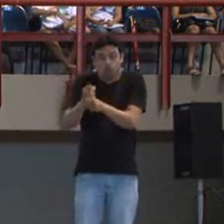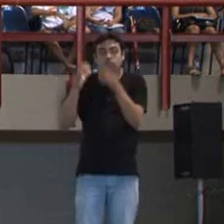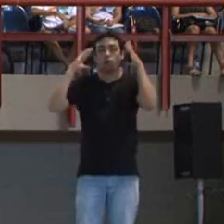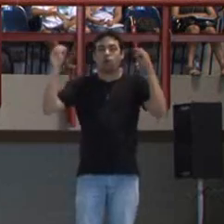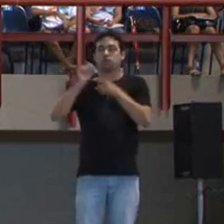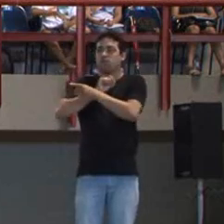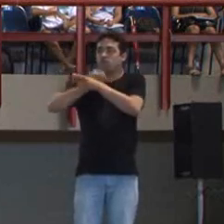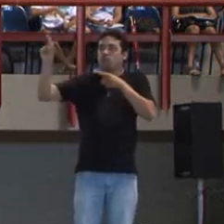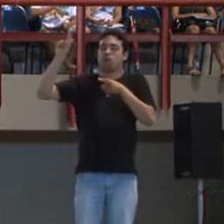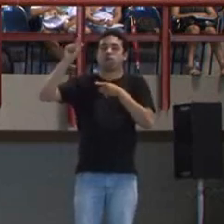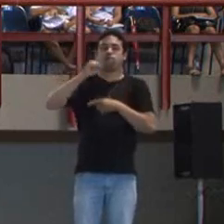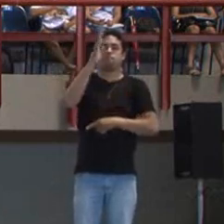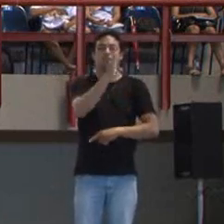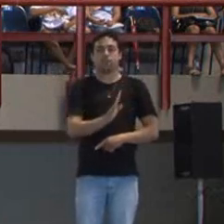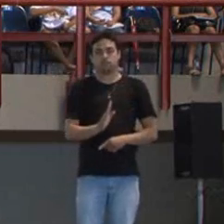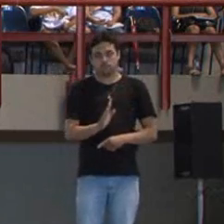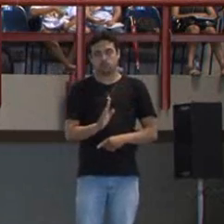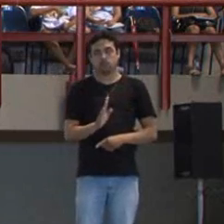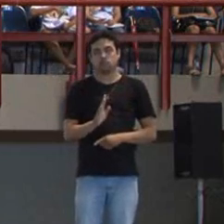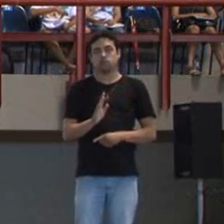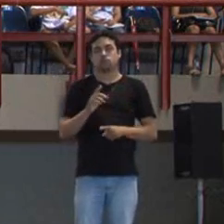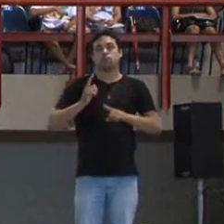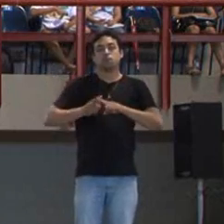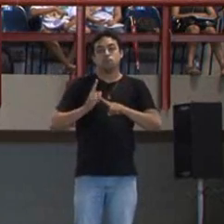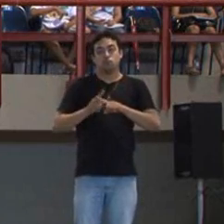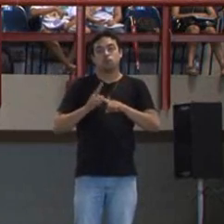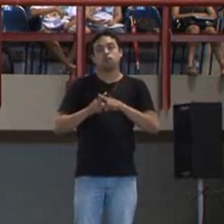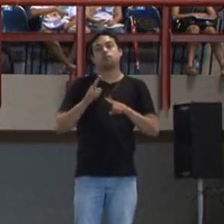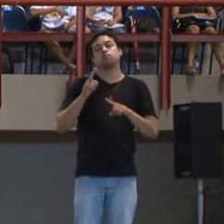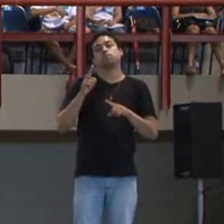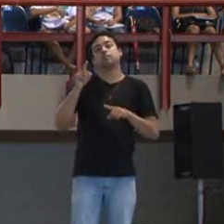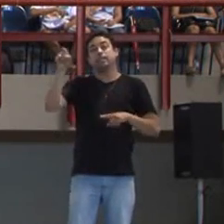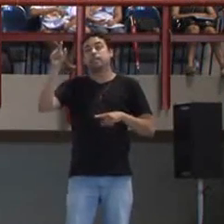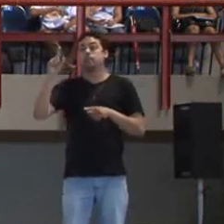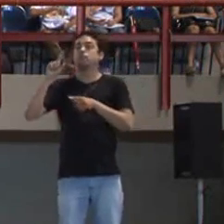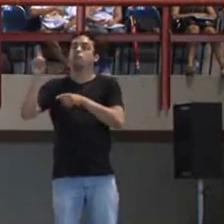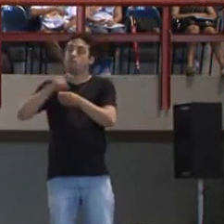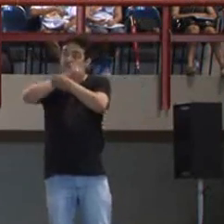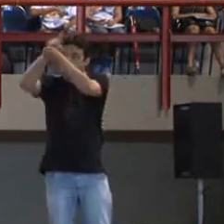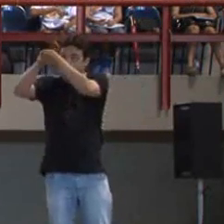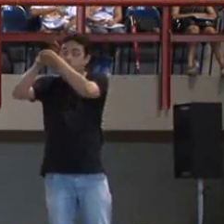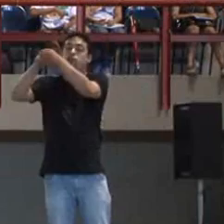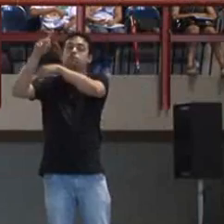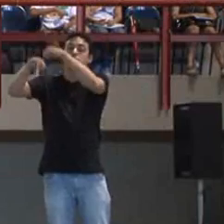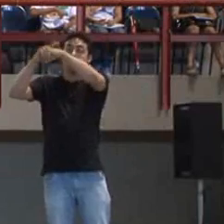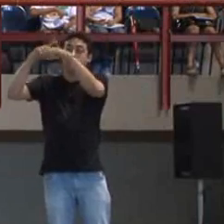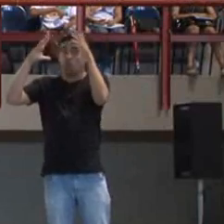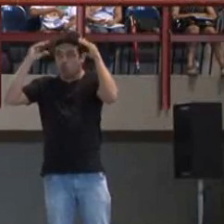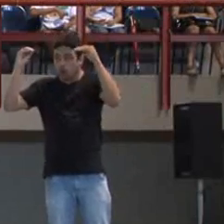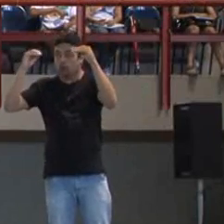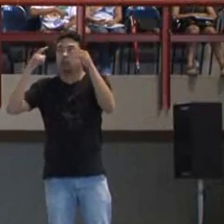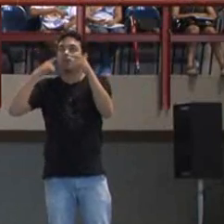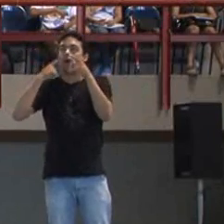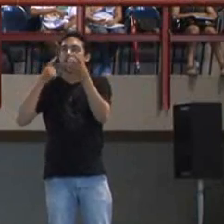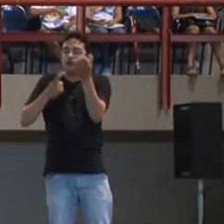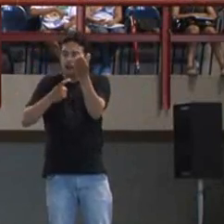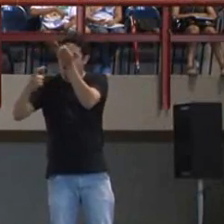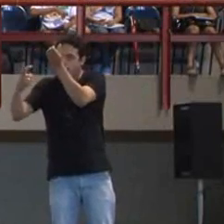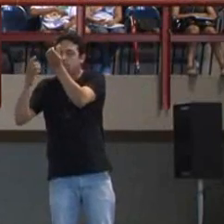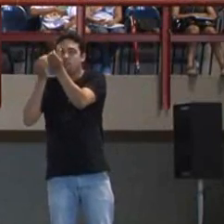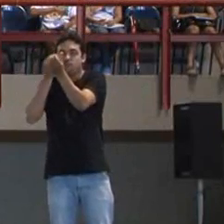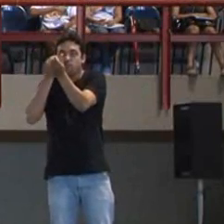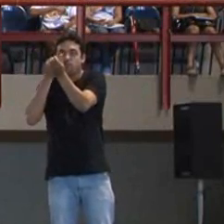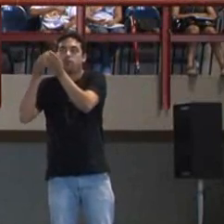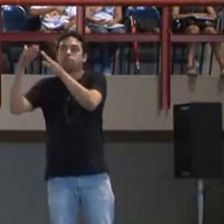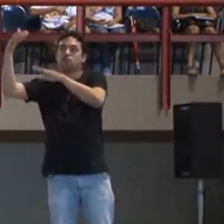holandeses foram expulsos do Brasil. Eles se rearmam e fazem uma segunda invasão. Aí sim,